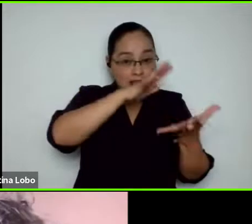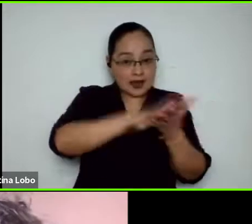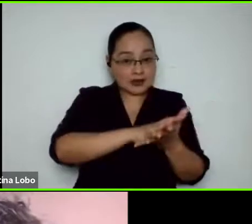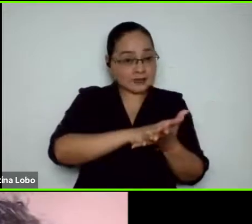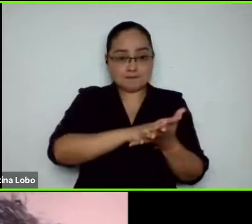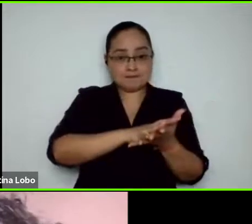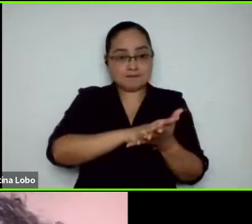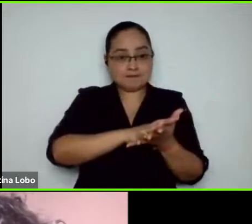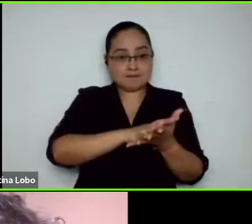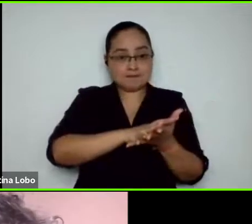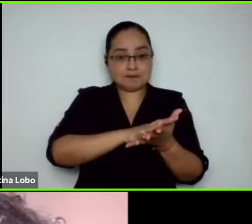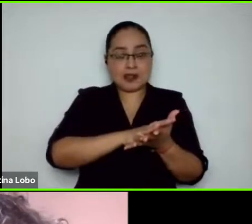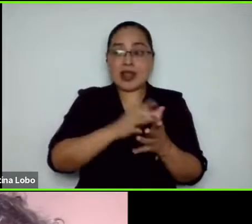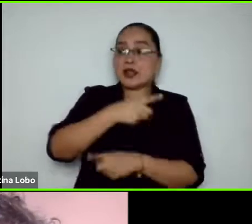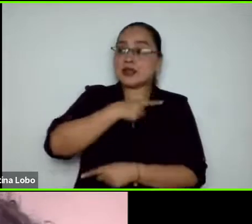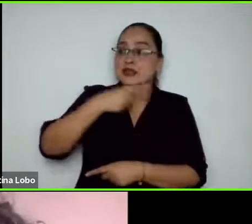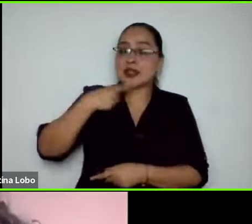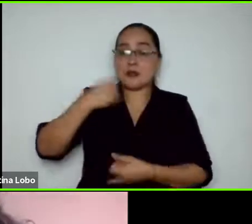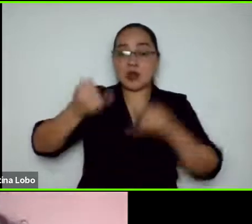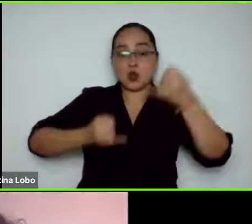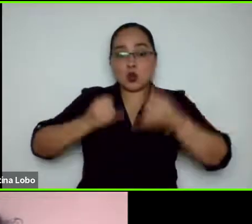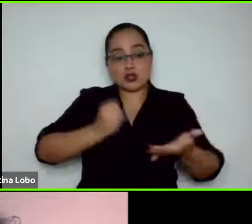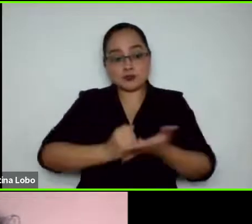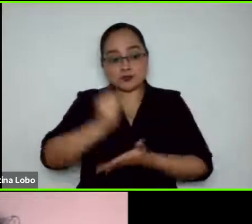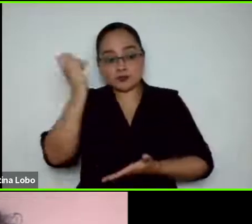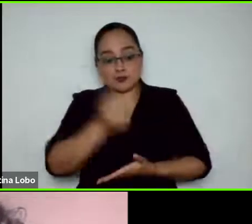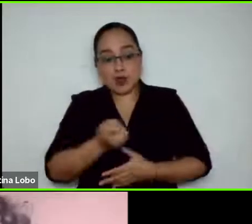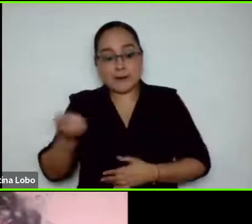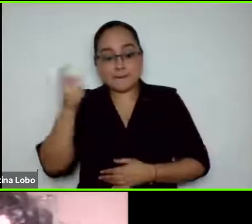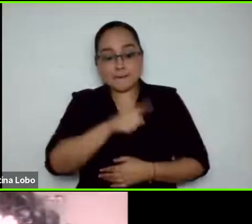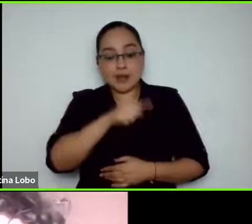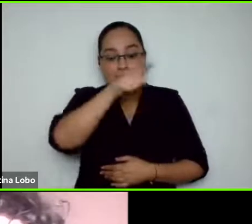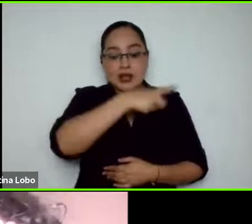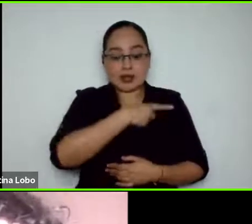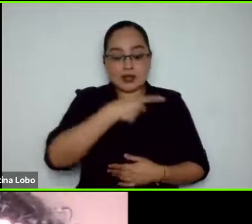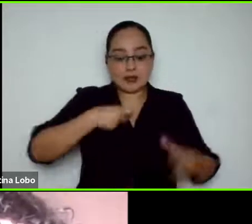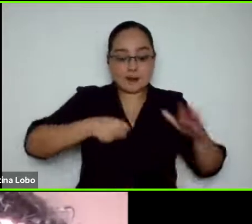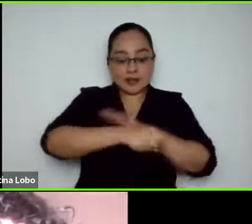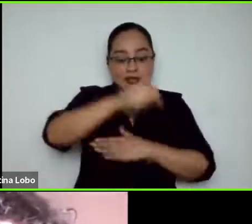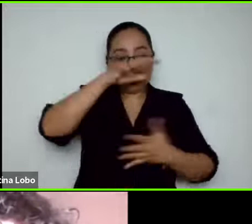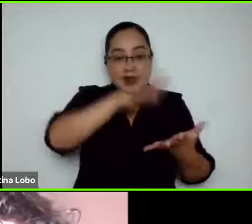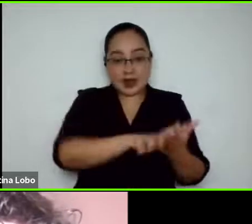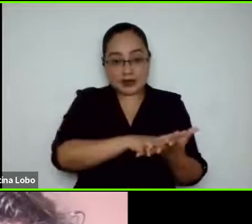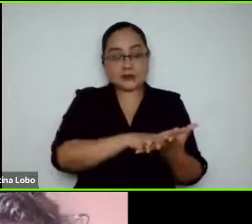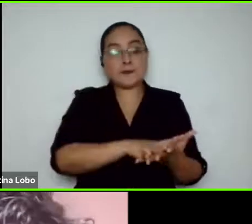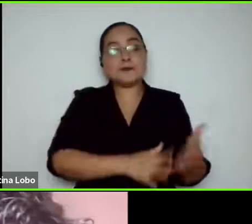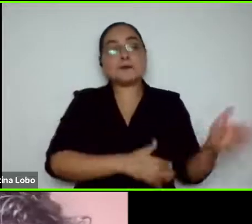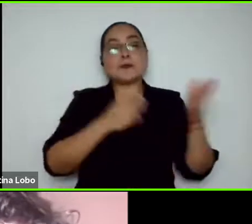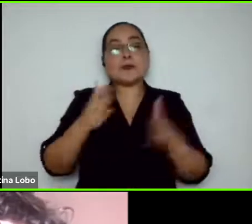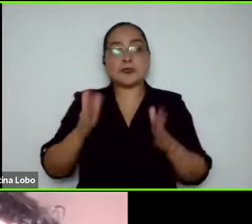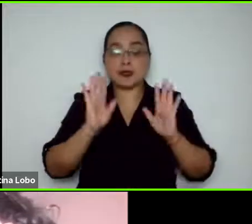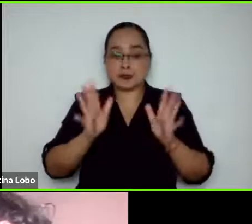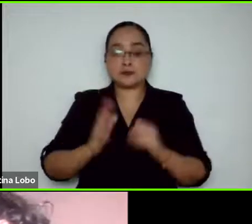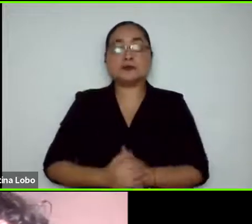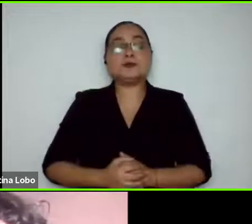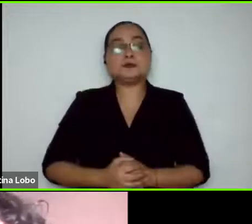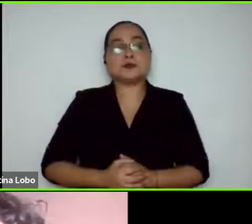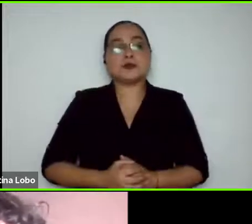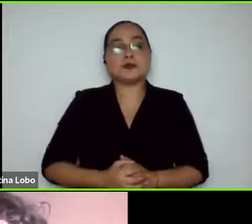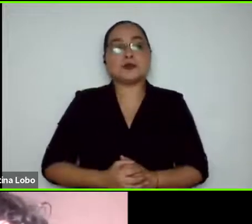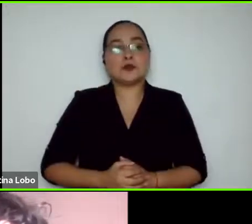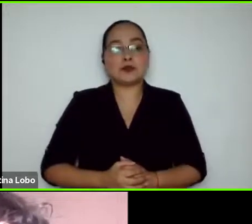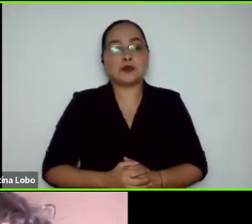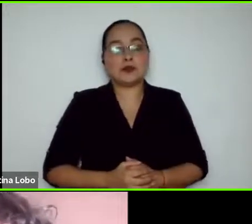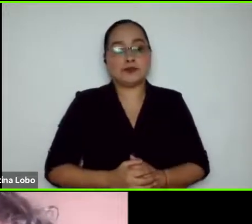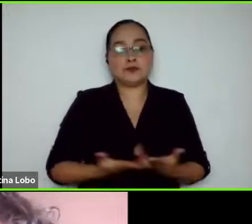determine. Entonces, tiene que interferir, o tiene que interferir de detenerme en la calle porque se le plazca arbitrariamente. Entonces, hay cosas de